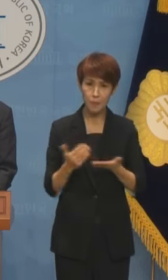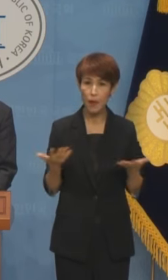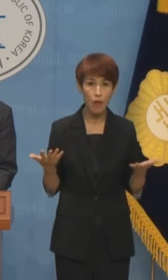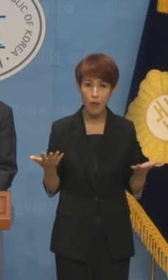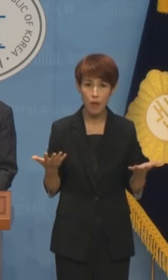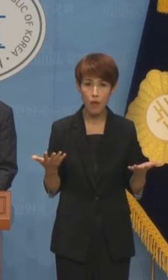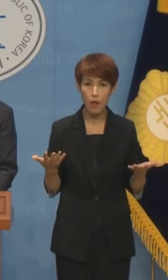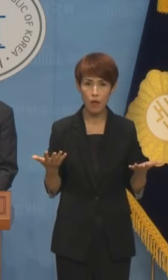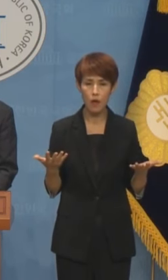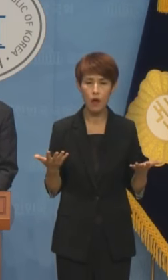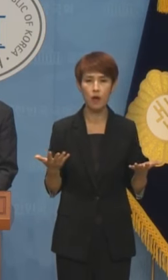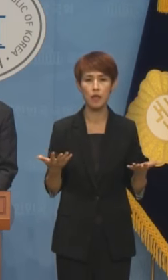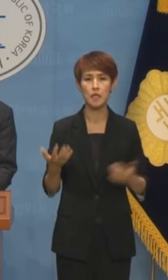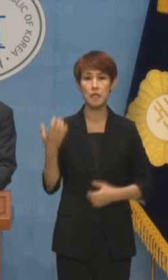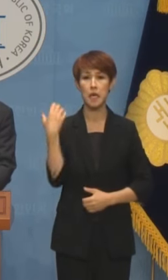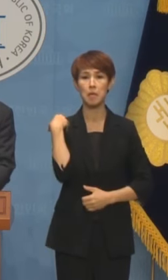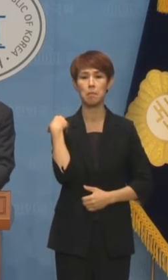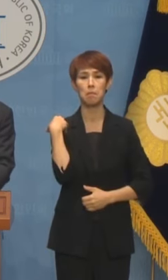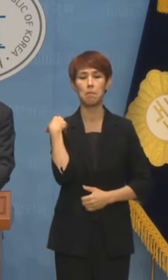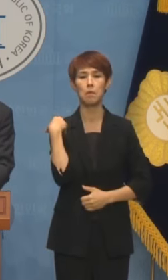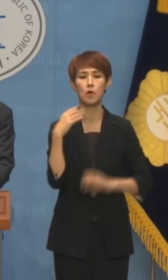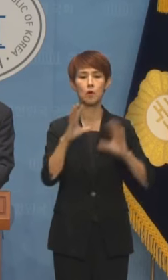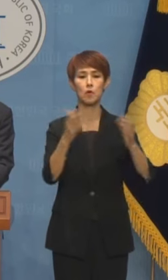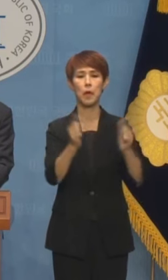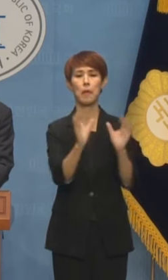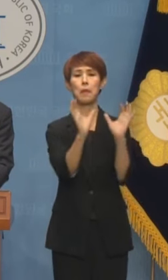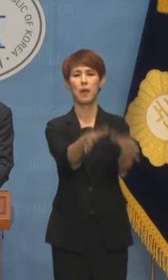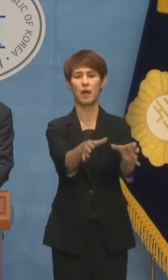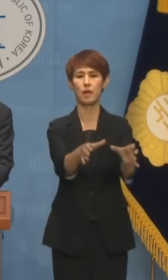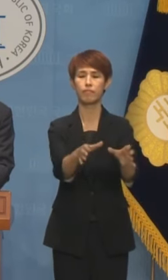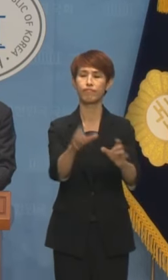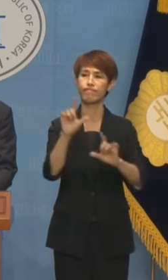채 모든 책임을 국회에 떠넘긴 것입니다.